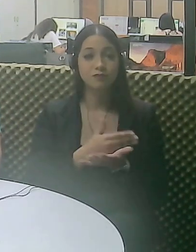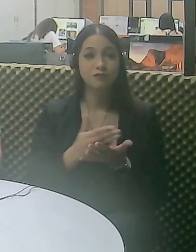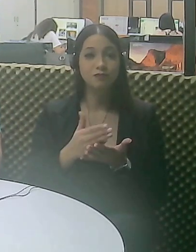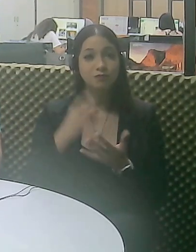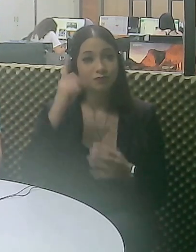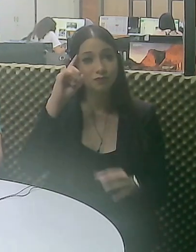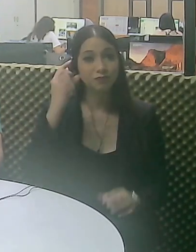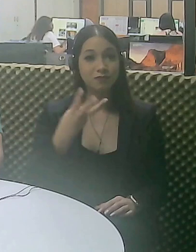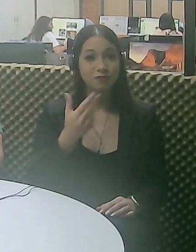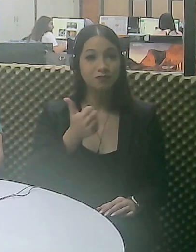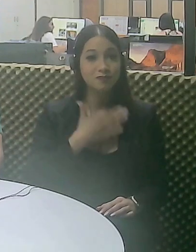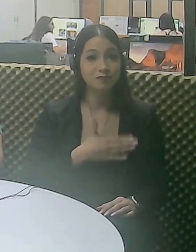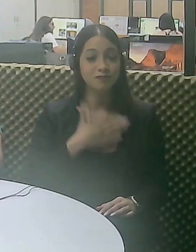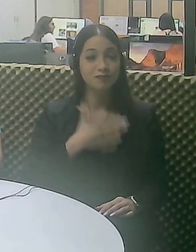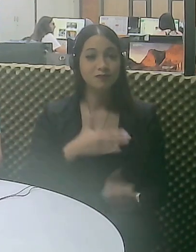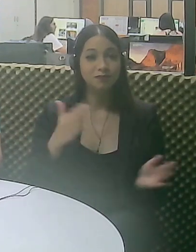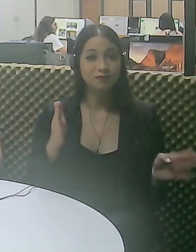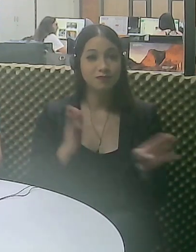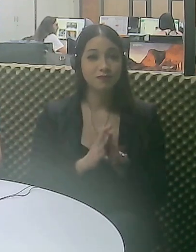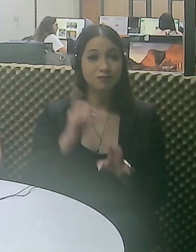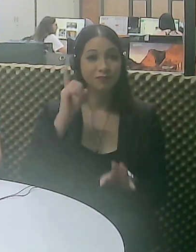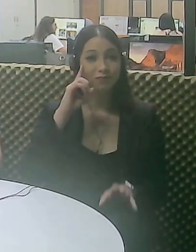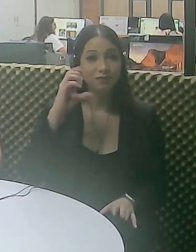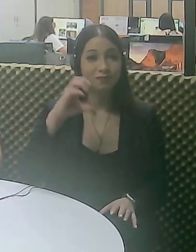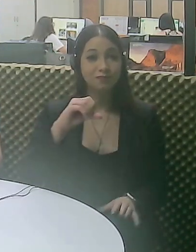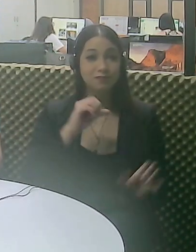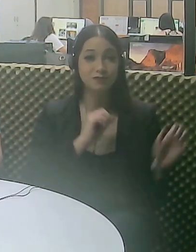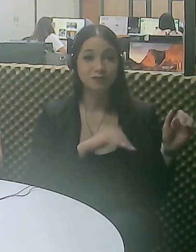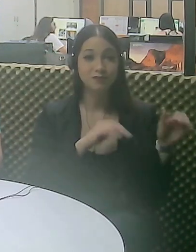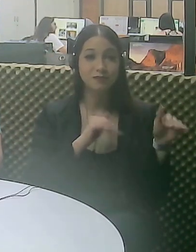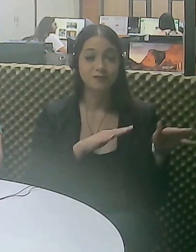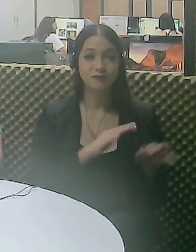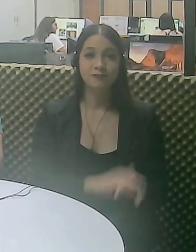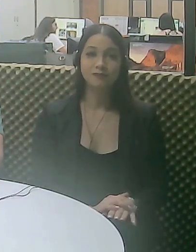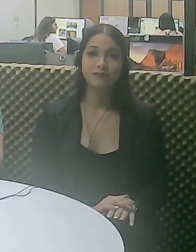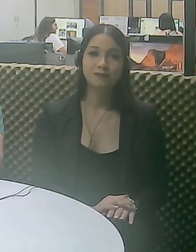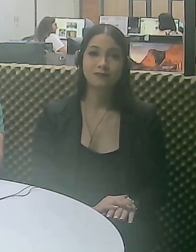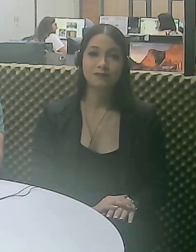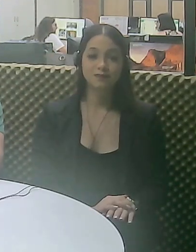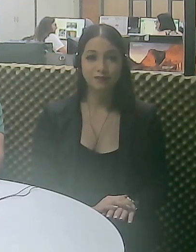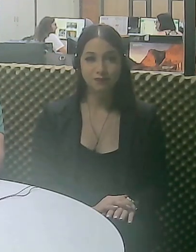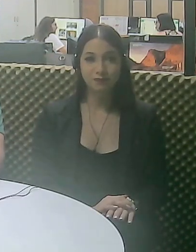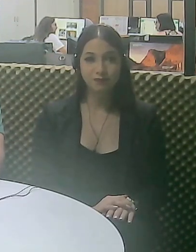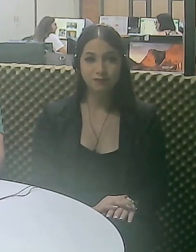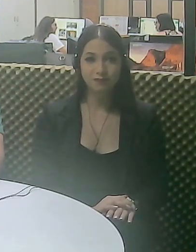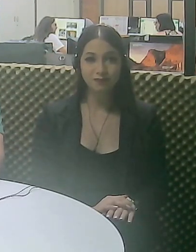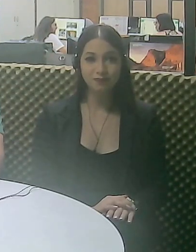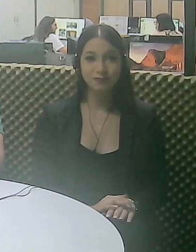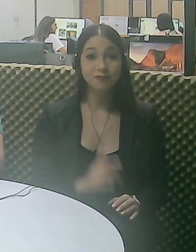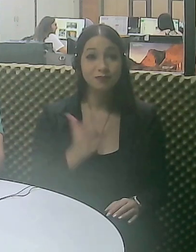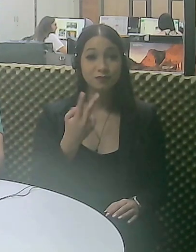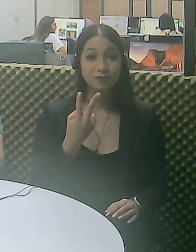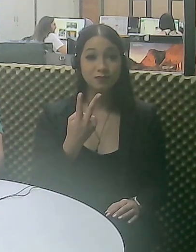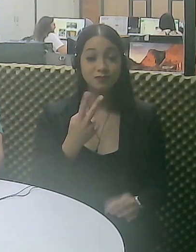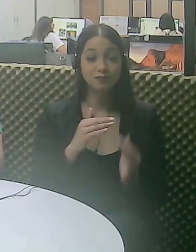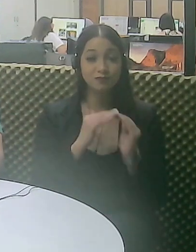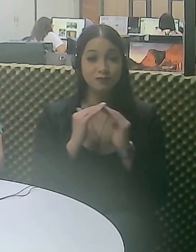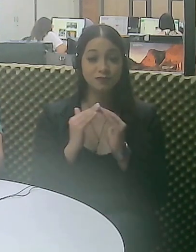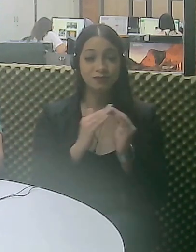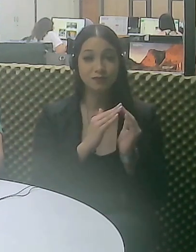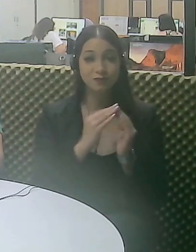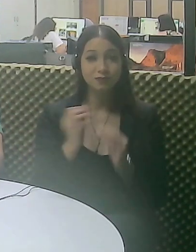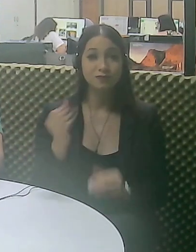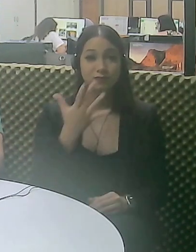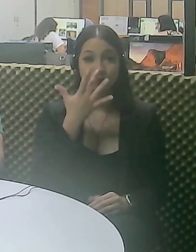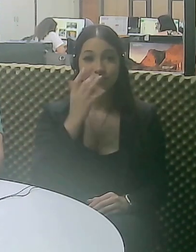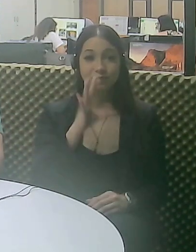dia 31 de agosto e vai até o dia 9 de setembro. Mais dois bairros ganham coleta